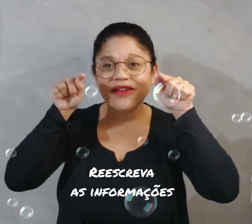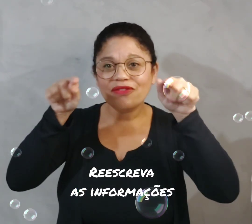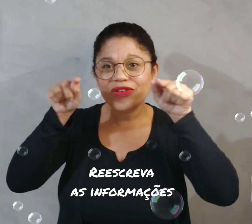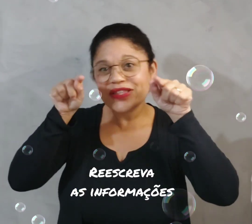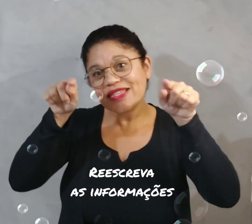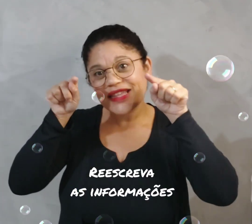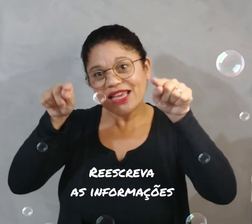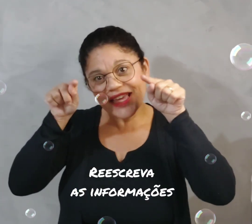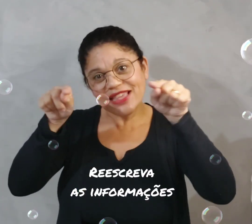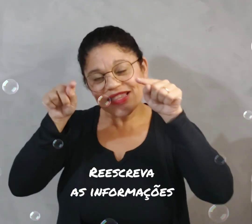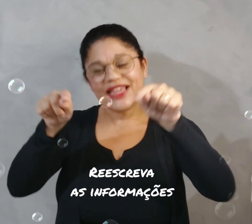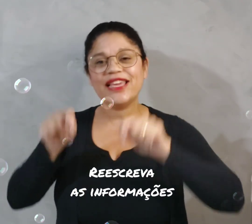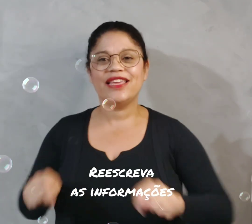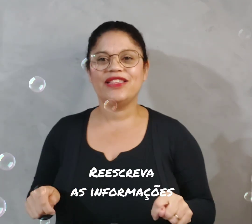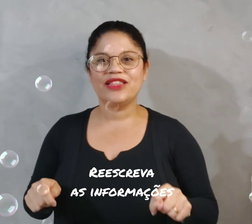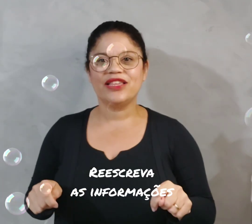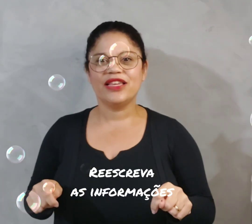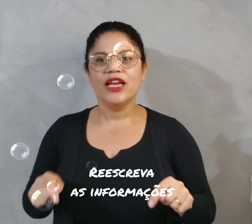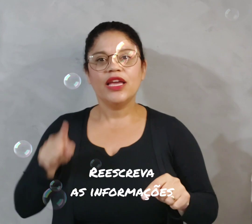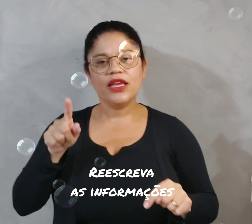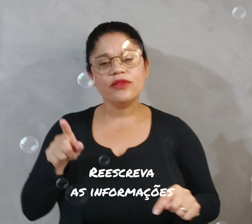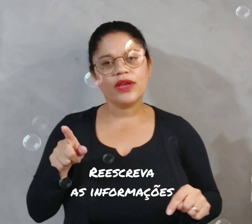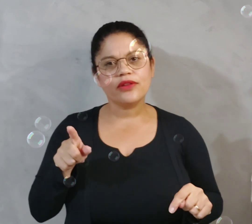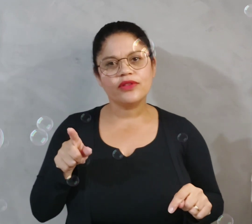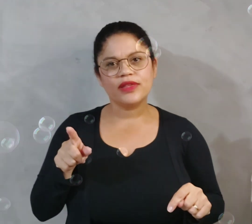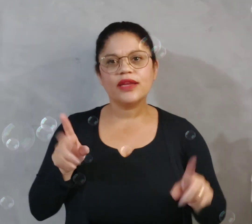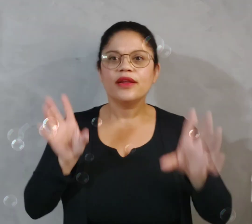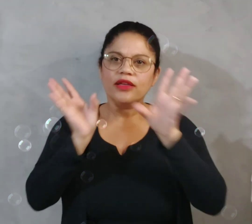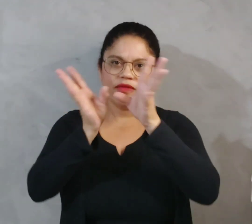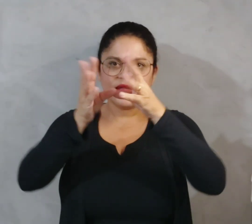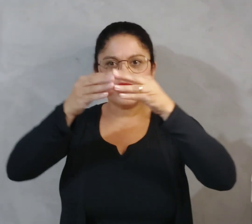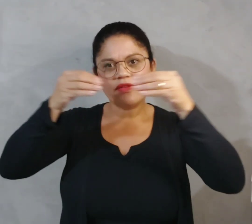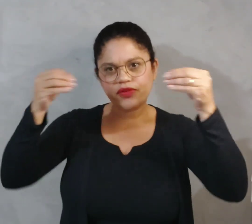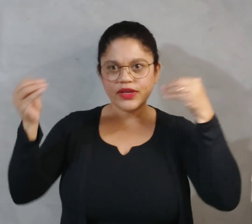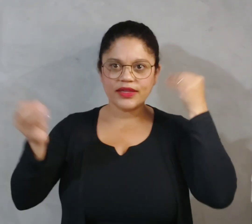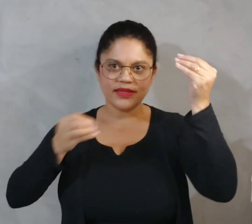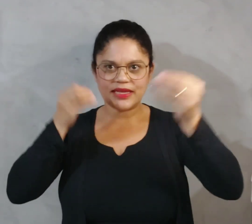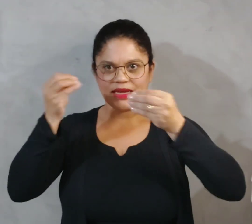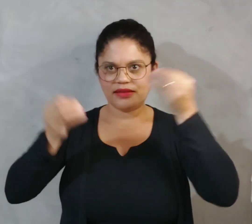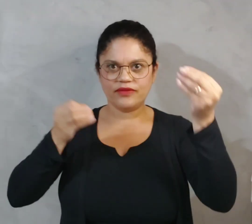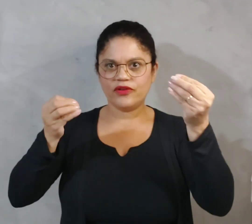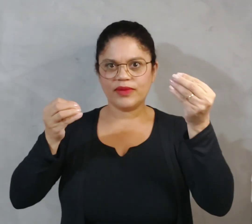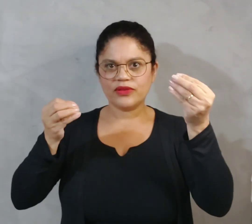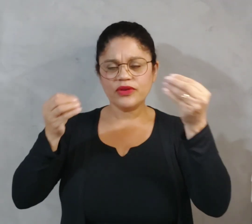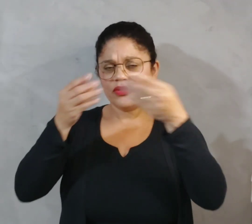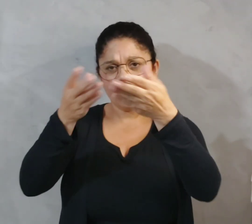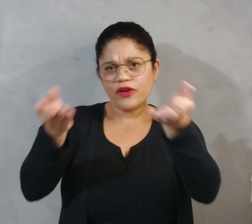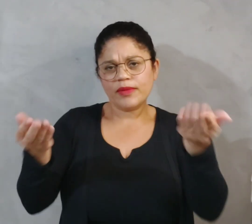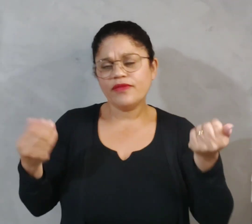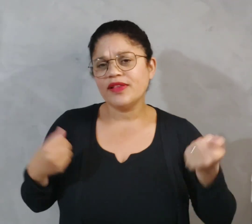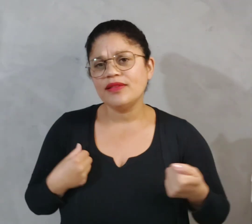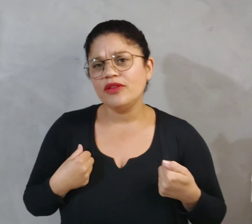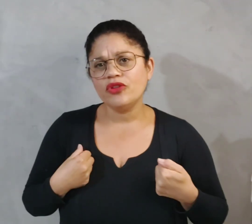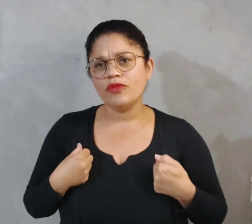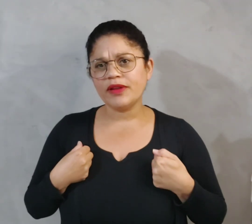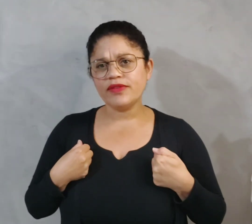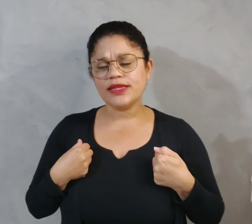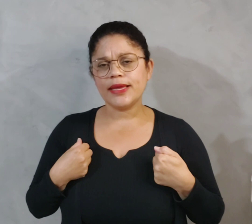você, gente. Isso quer dizer que você deve organizar as informações de forma que faça sentido para você.